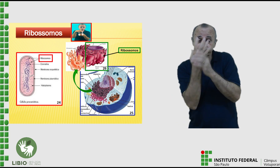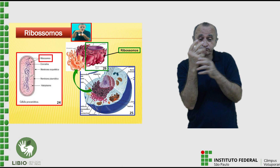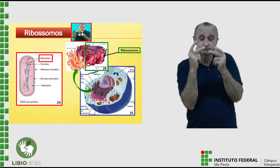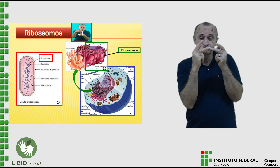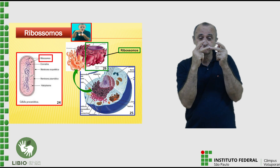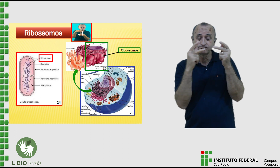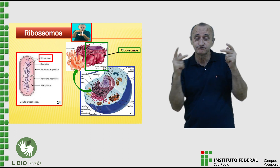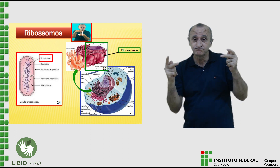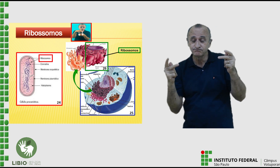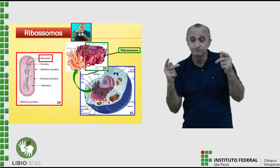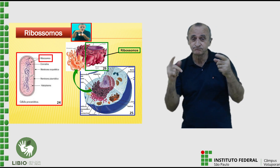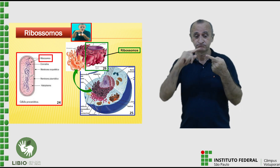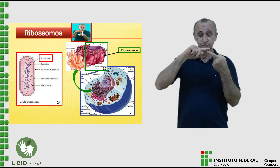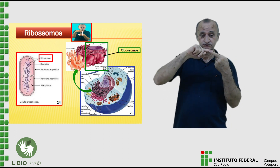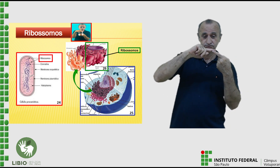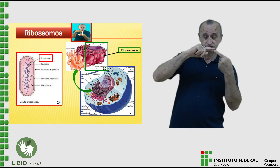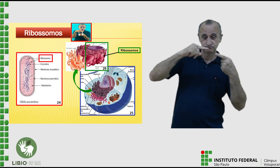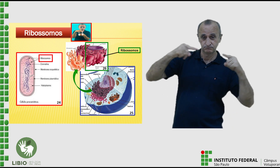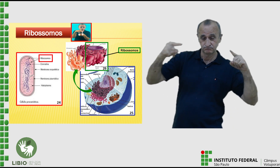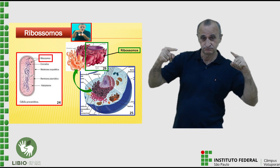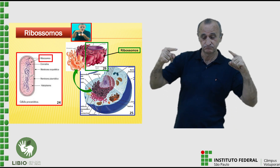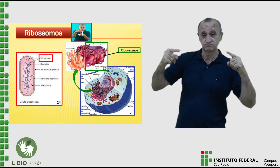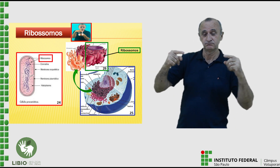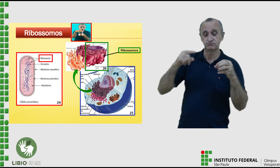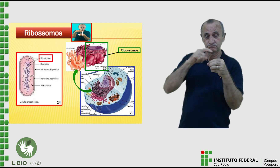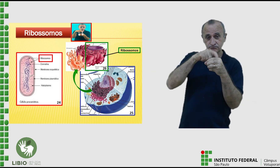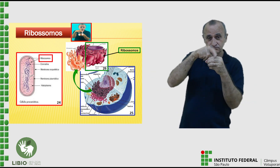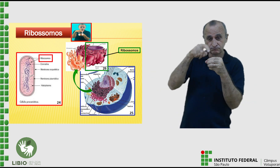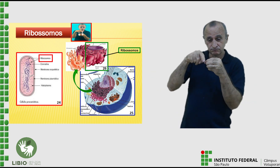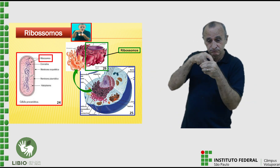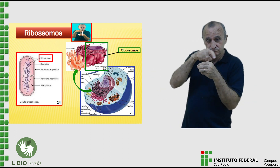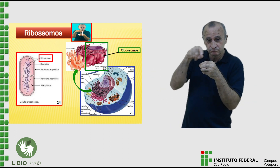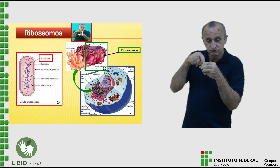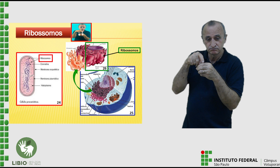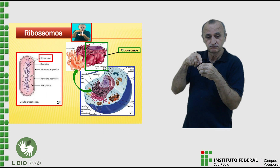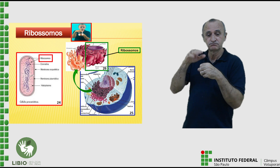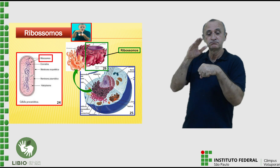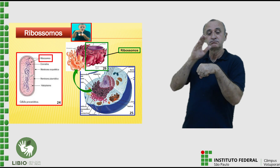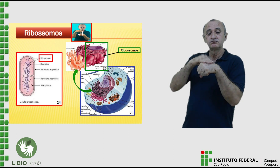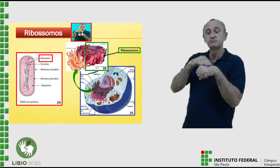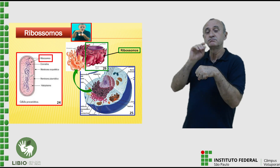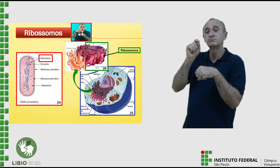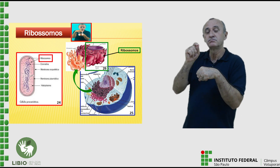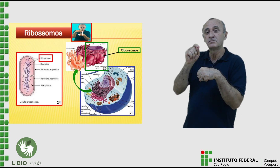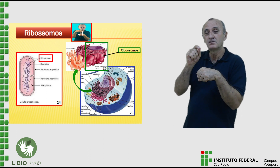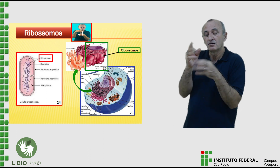formados de proteínas e RNA ribossômico, e sua função